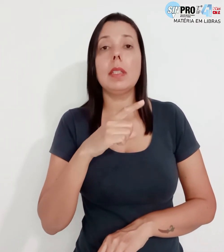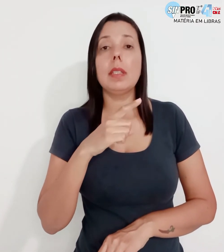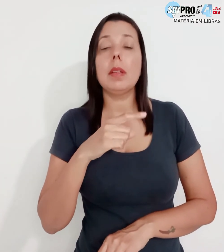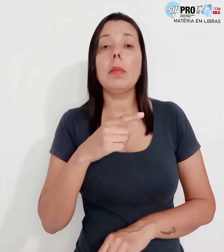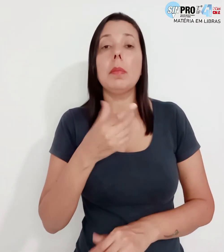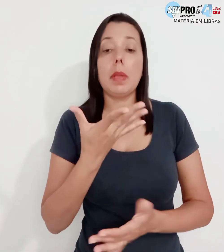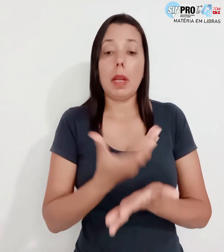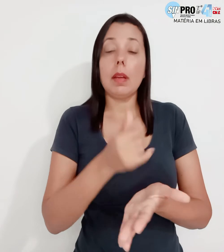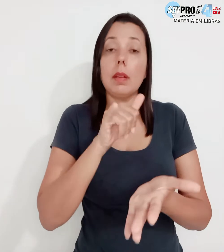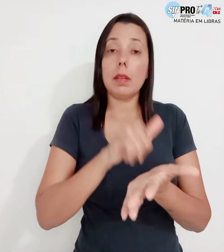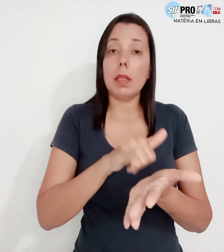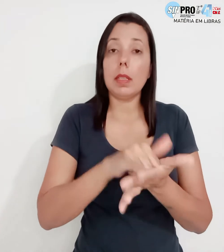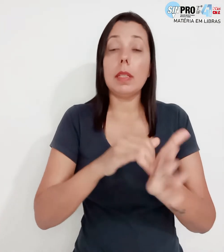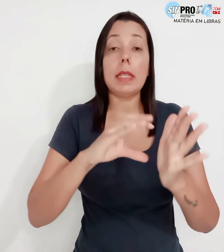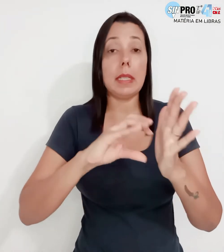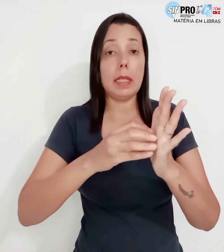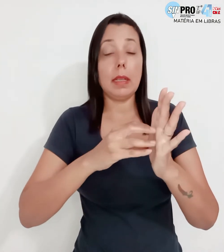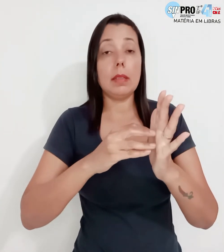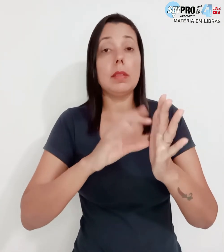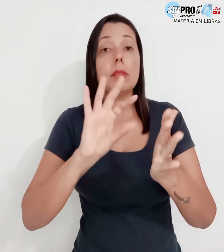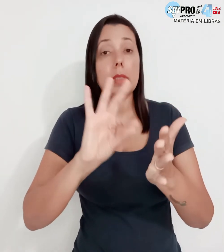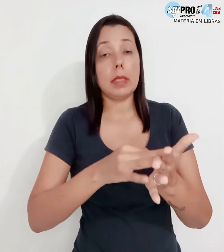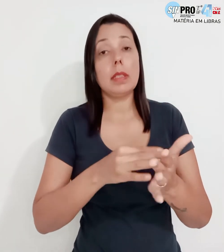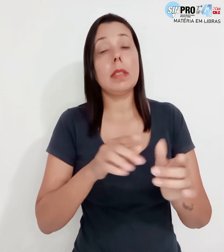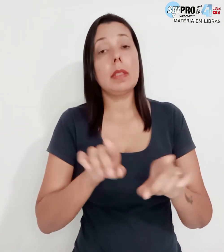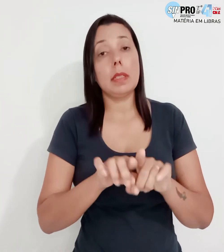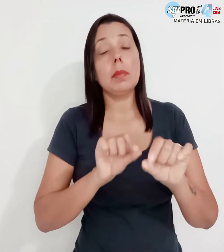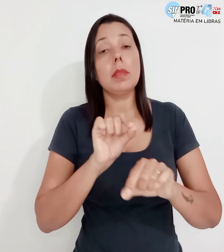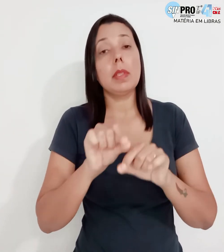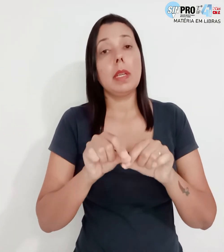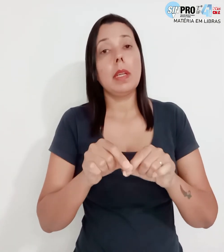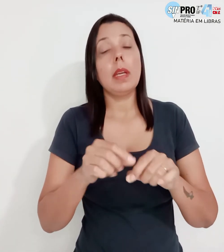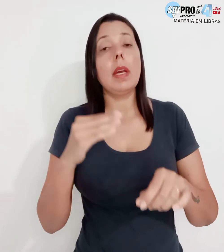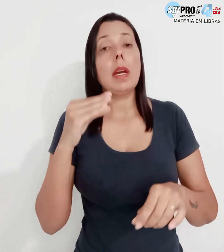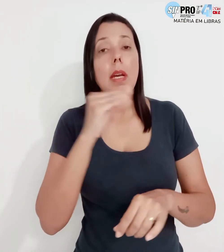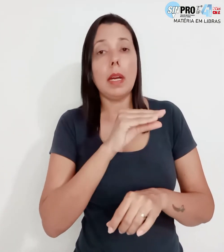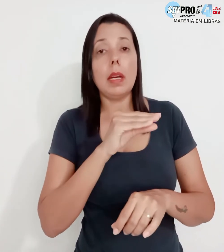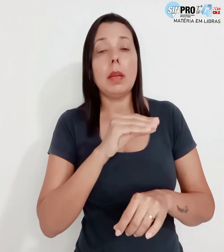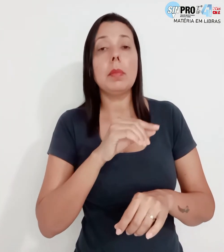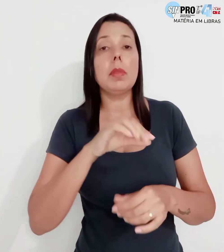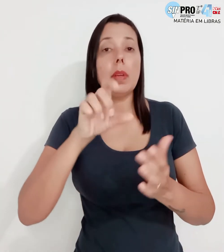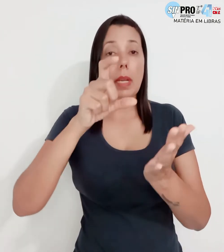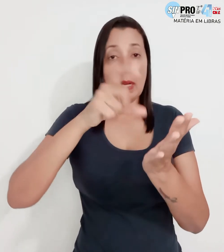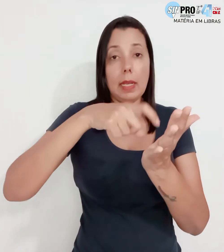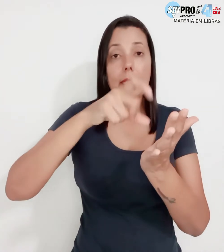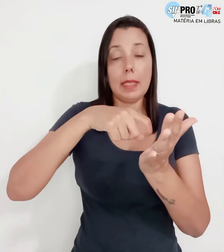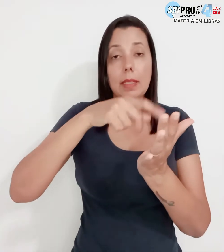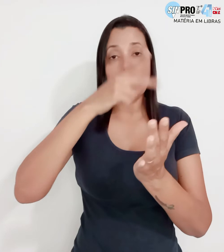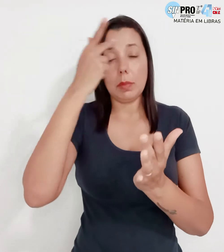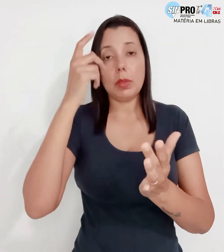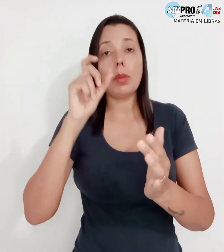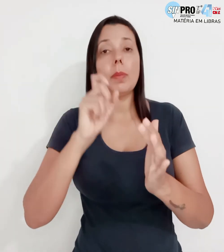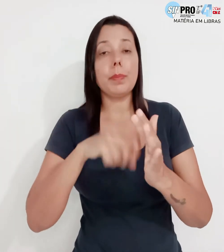atualizar dados cadastrais e agilizar a carteirinha de associado.